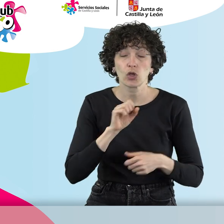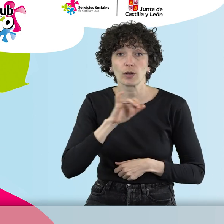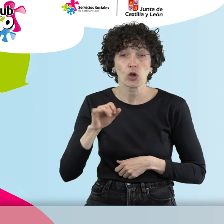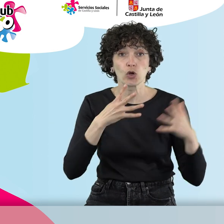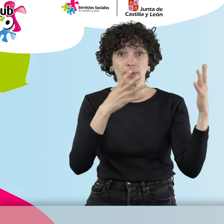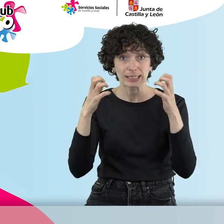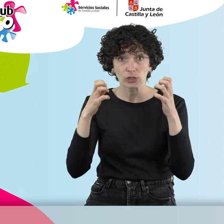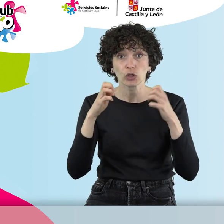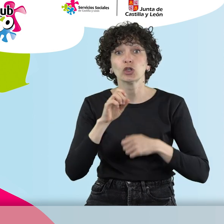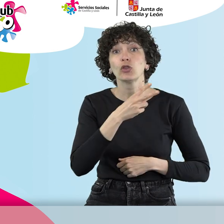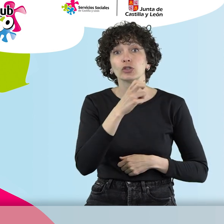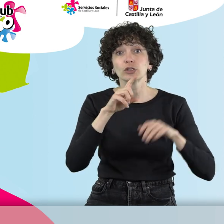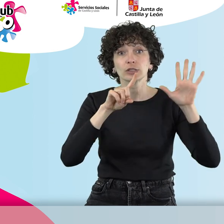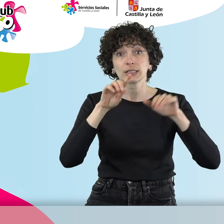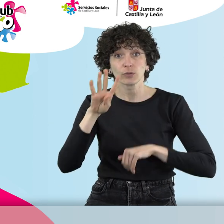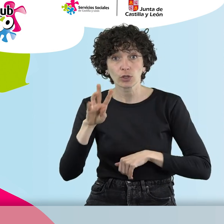el